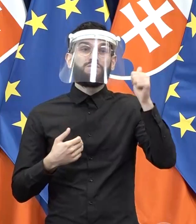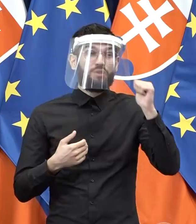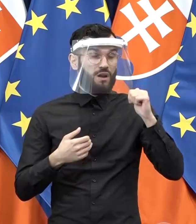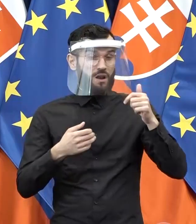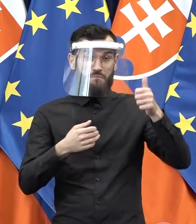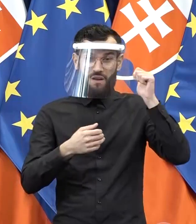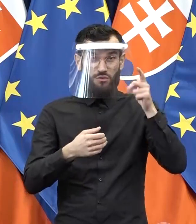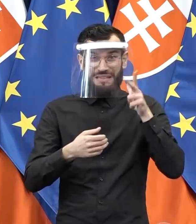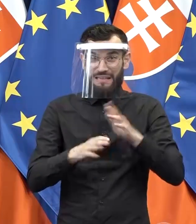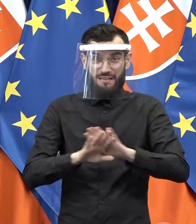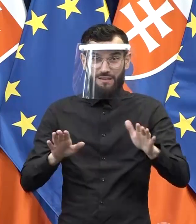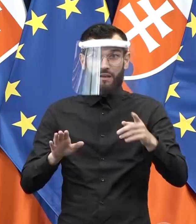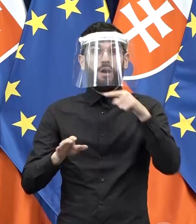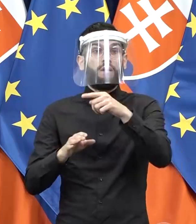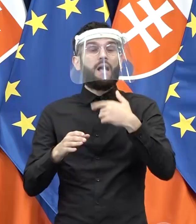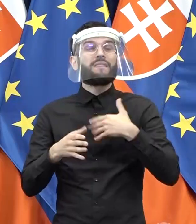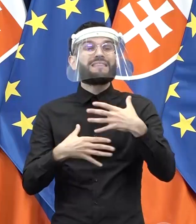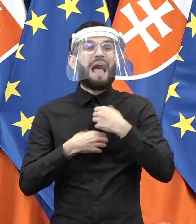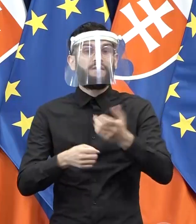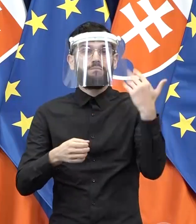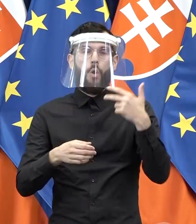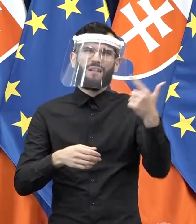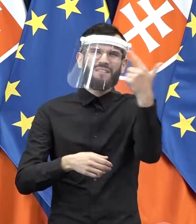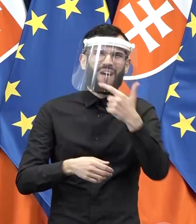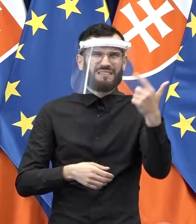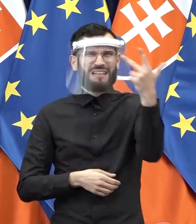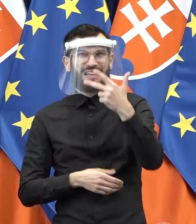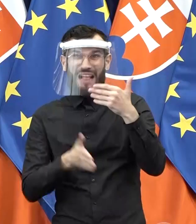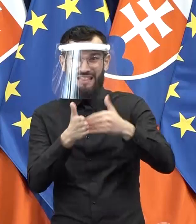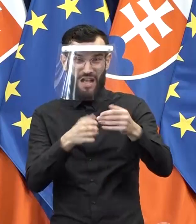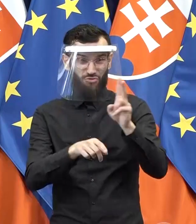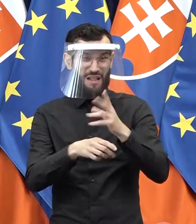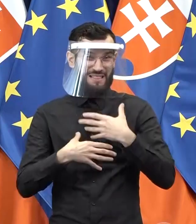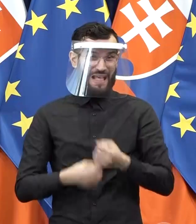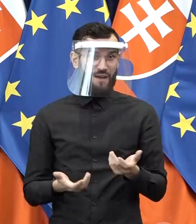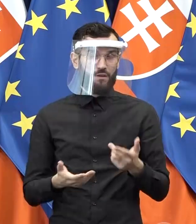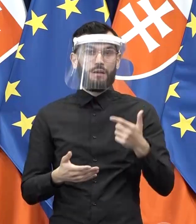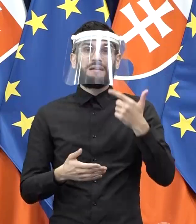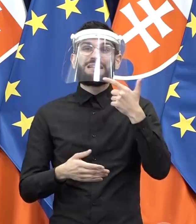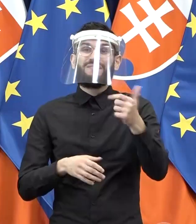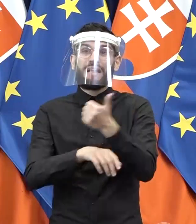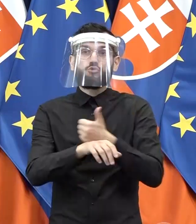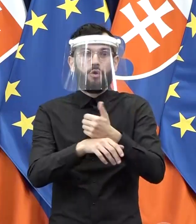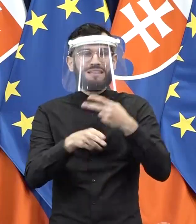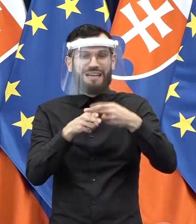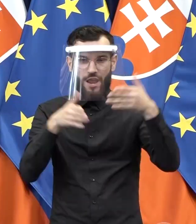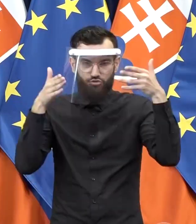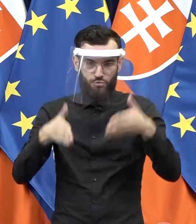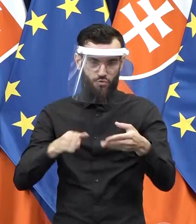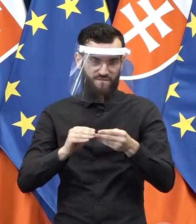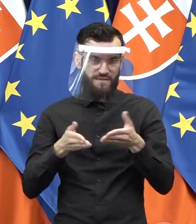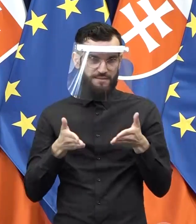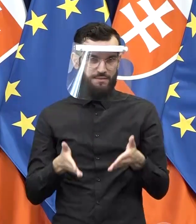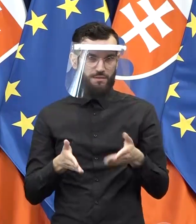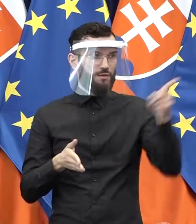tých návrhov, ktoré, okrem tých, ktoré sme prijali, bolo asi 20-30 ďalších. Naozaj to bolo 12 hodín, sme sa zaoberali týmito vecami.